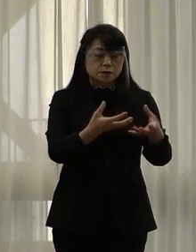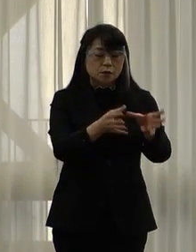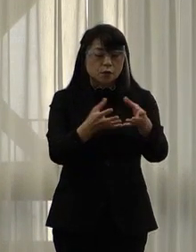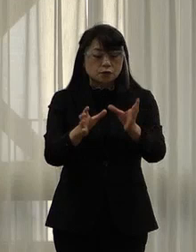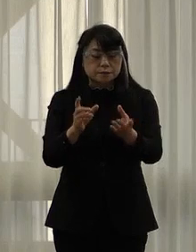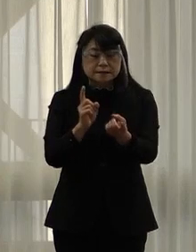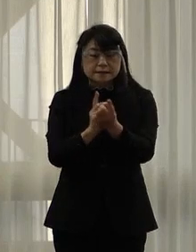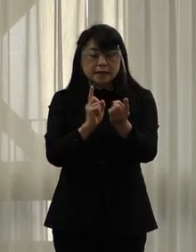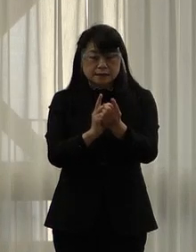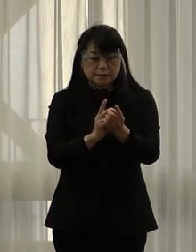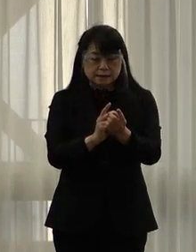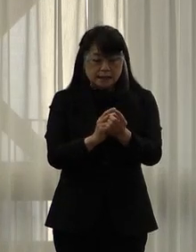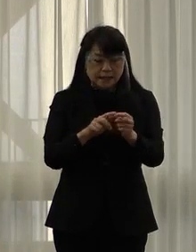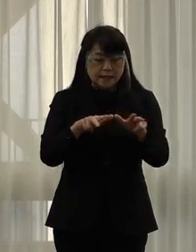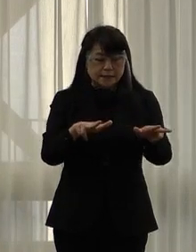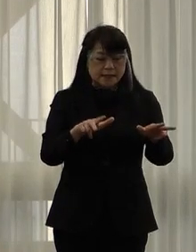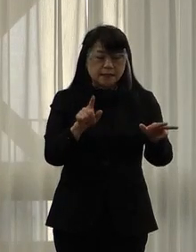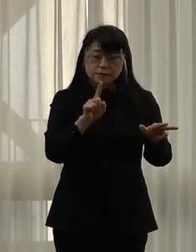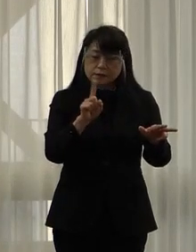どんな政策を打てば、